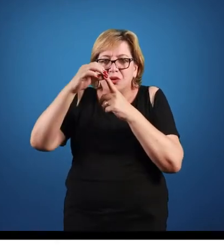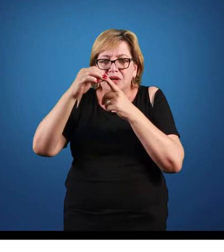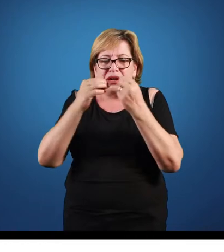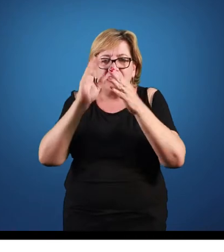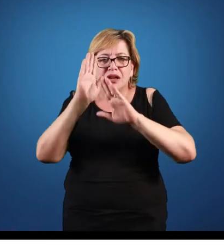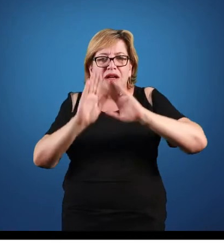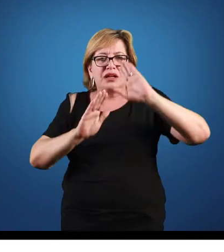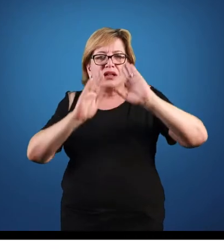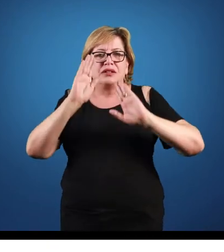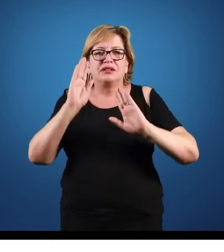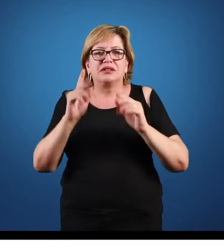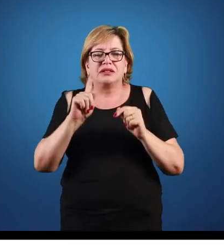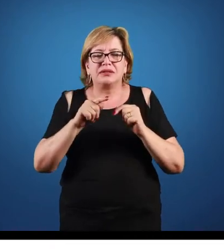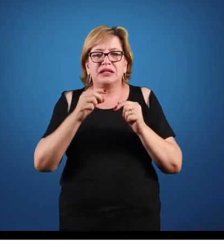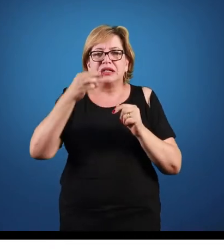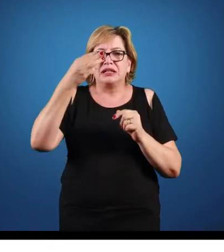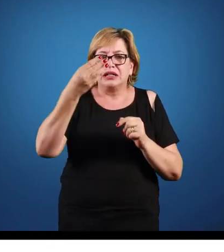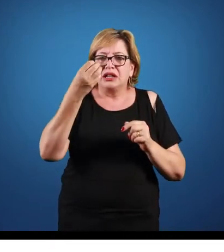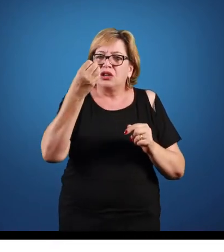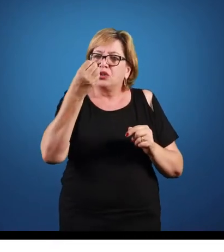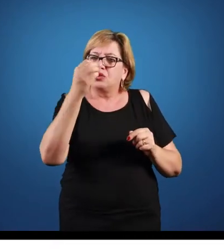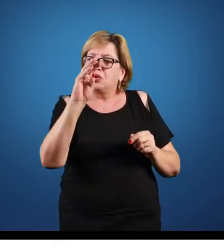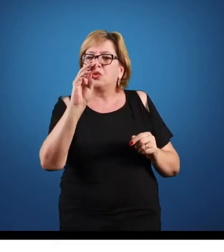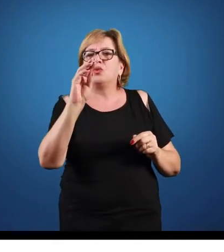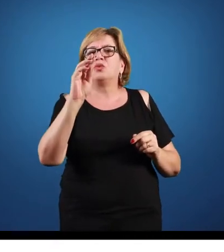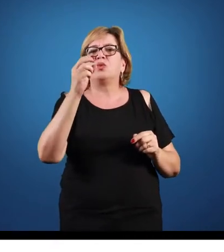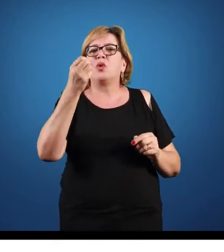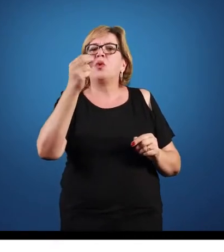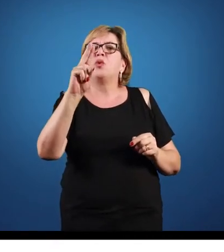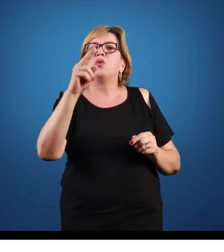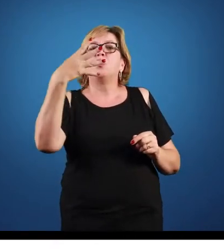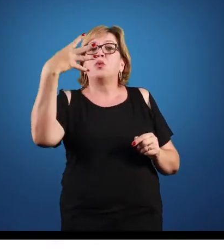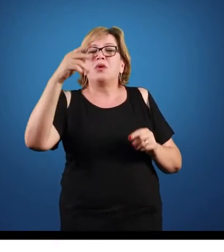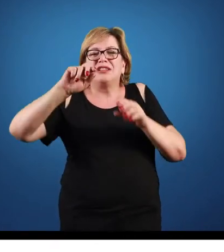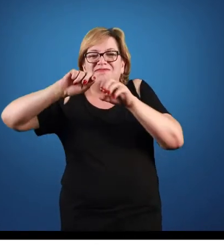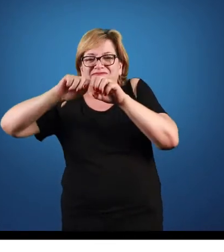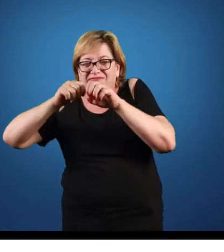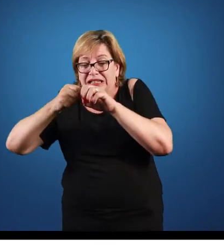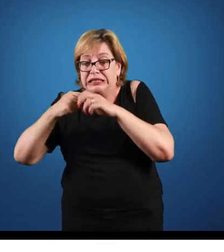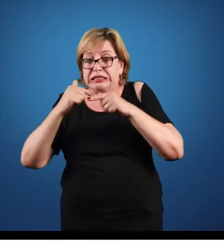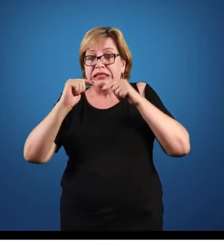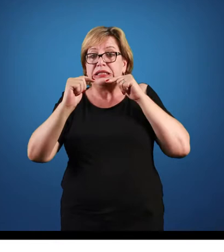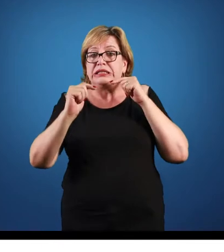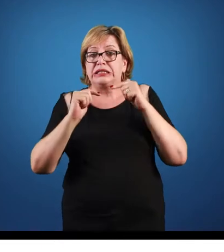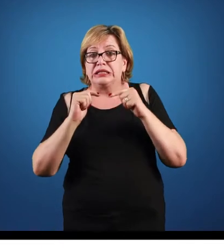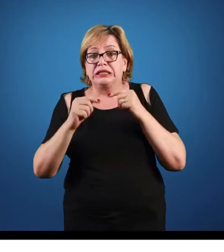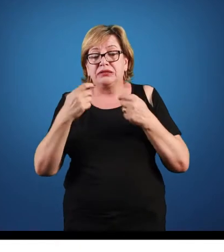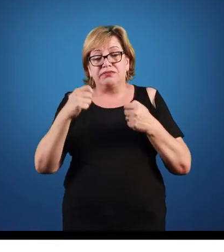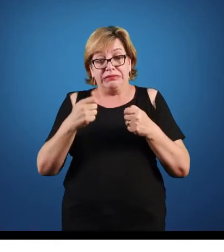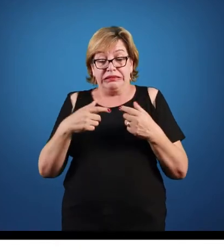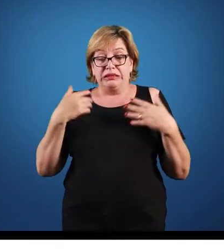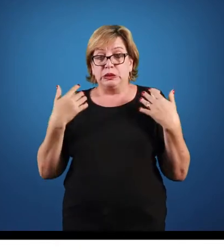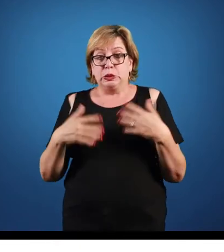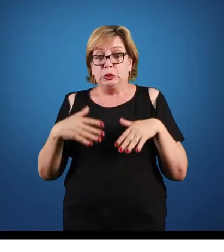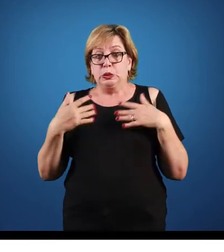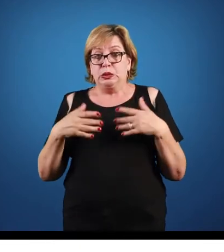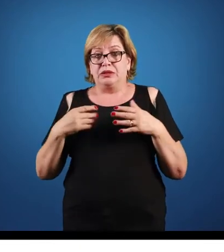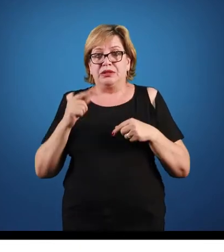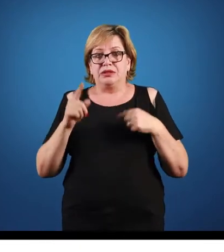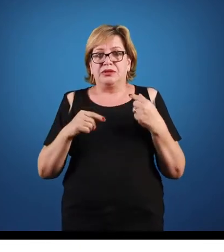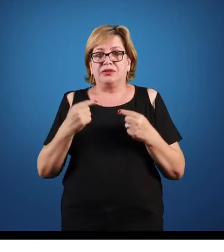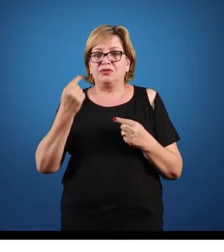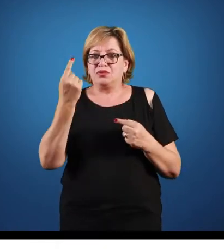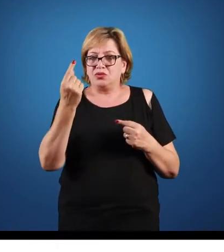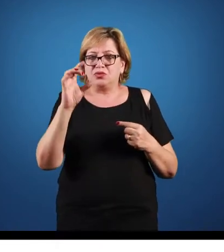tripla ou quádrupla tem que ser baixa para acusa muito mais trabalho na primeira pra você tem que soltar esse é o